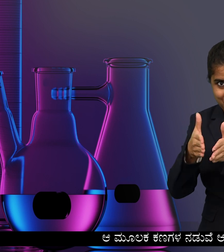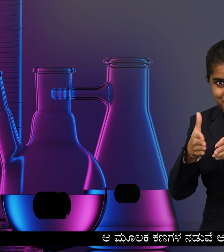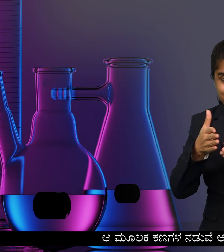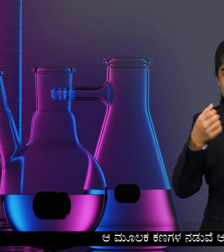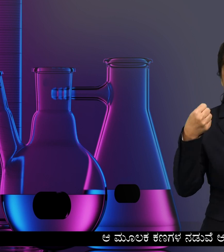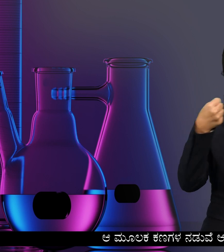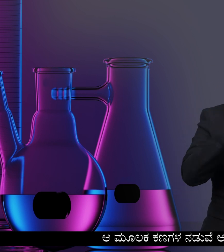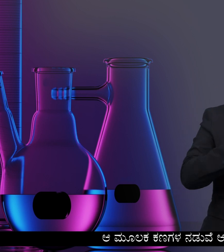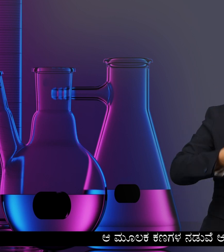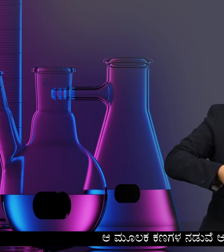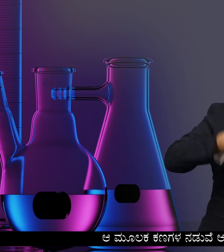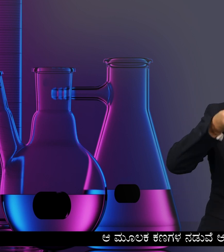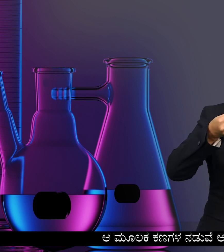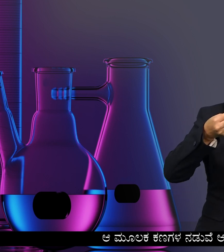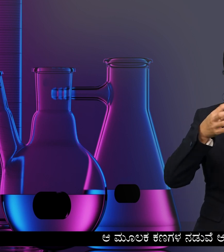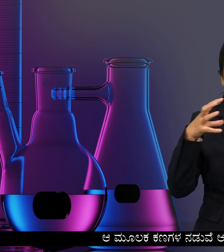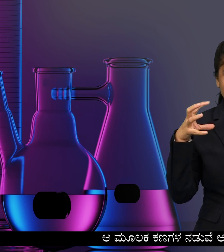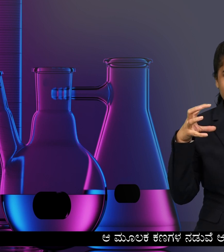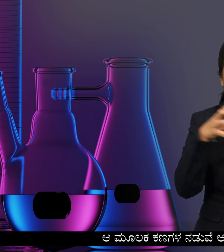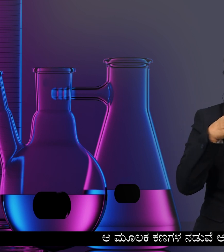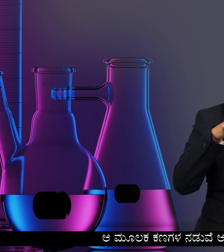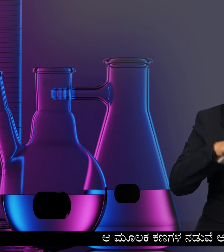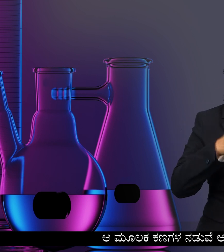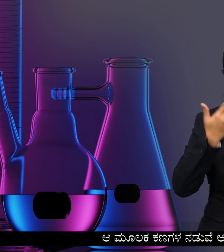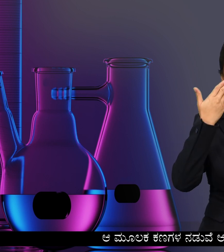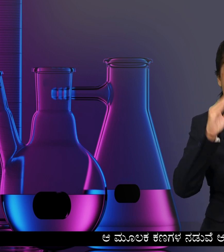ಕಣಗಳ ನಡುವೆ ಆಕರ್ಷಣೆಯ ಬಲವನ್ನು ಹೆಚ್ಚಿಸಬಹುದು.